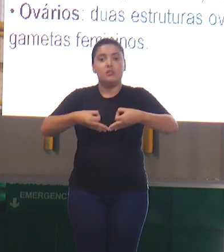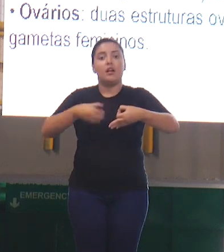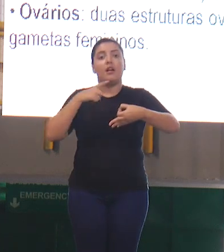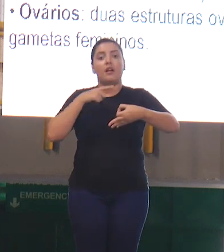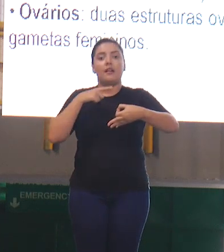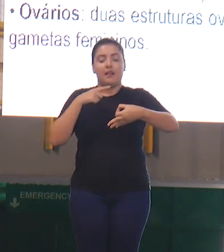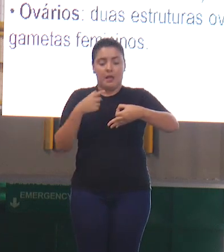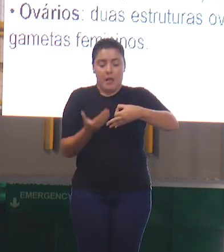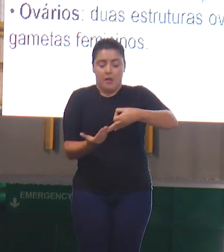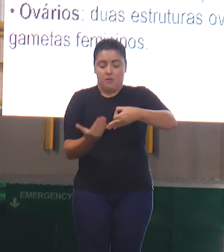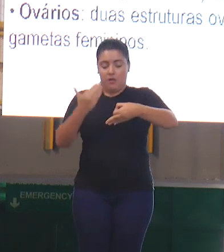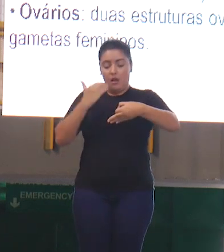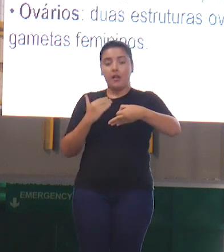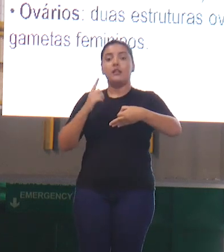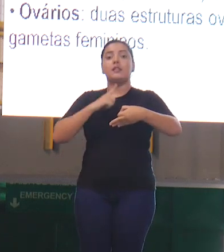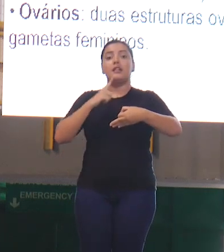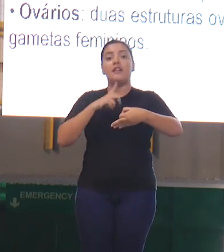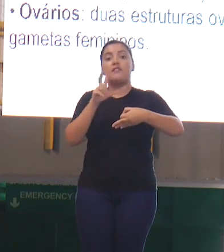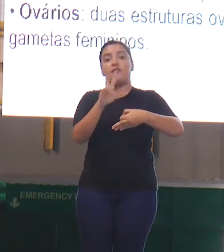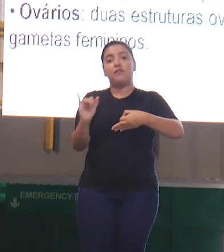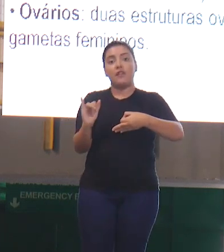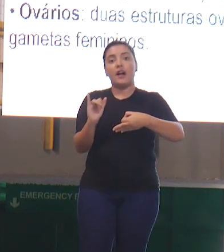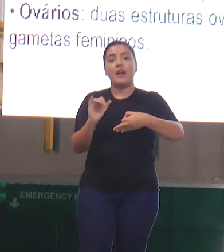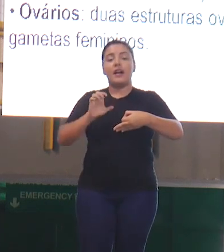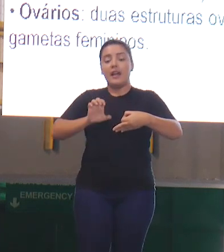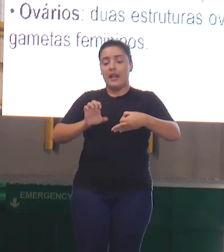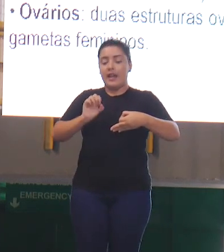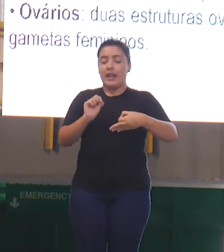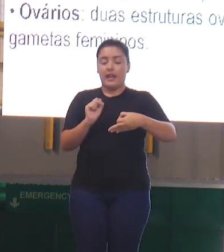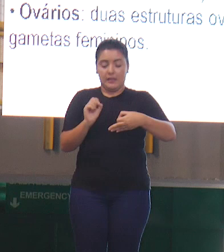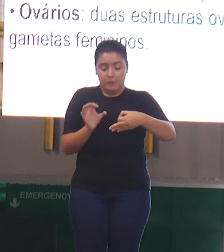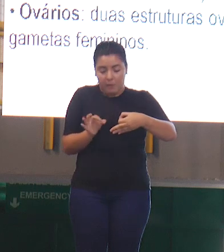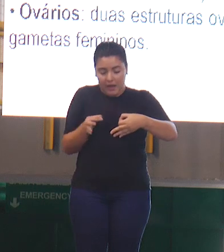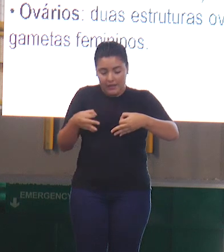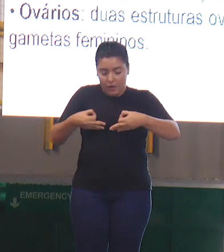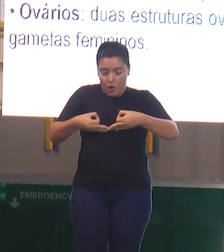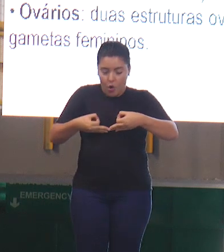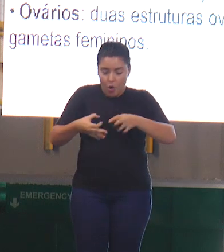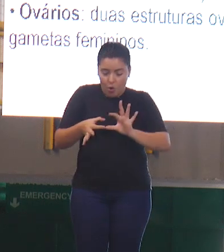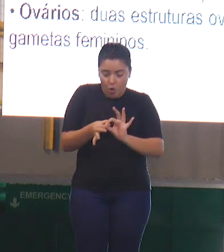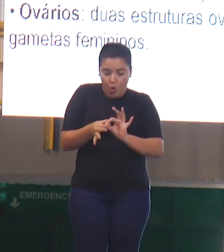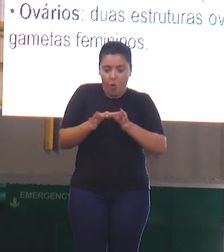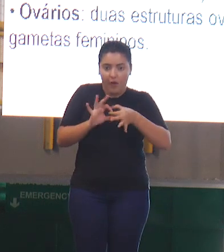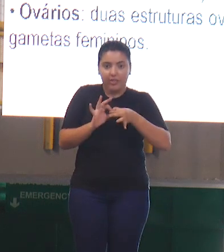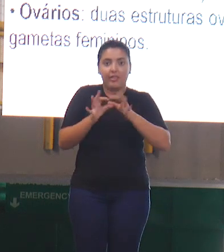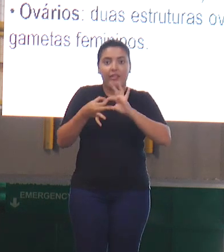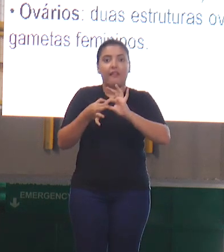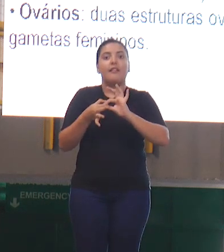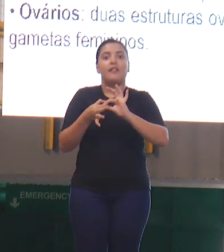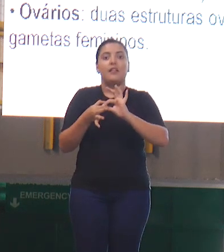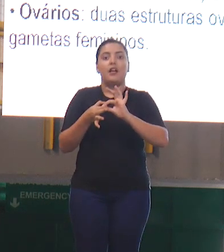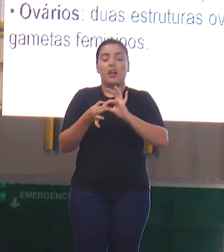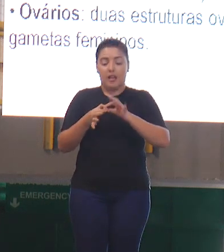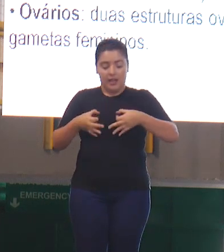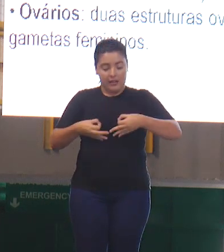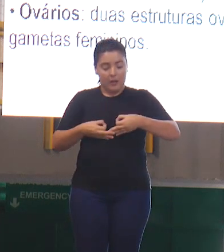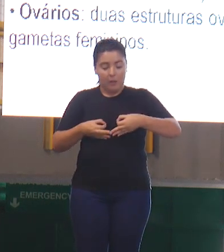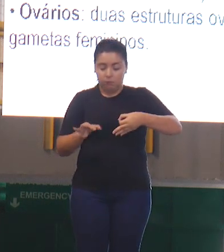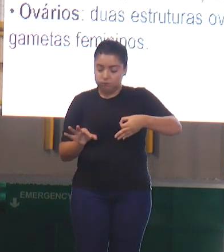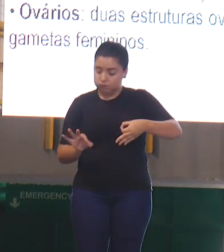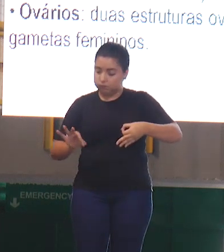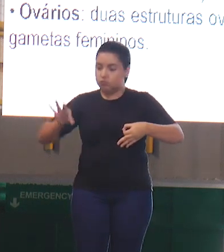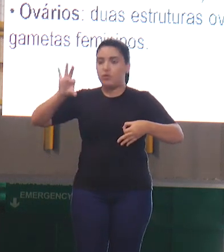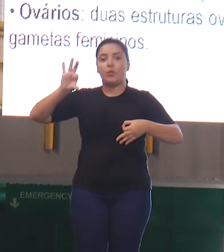porção anterior do útero, você vai ter os espaços que se conectam com quem? Com as chamadas tubas